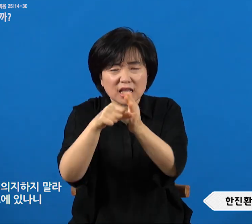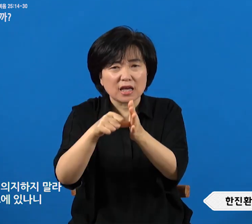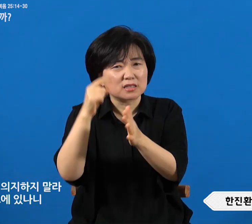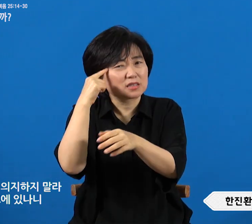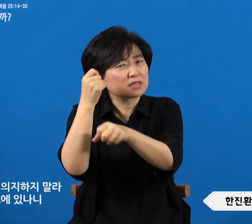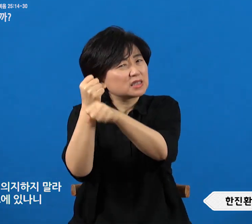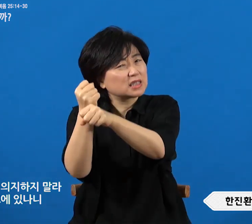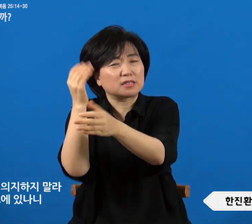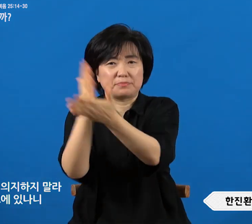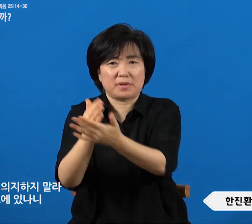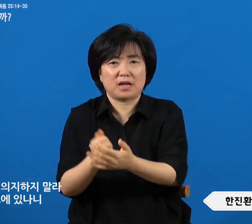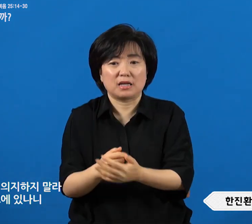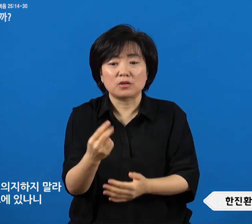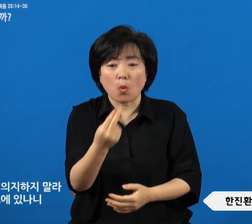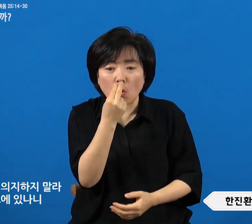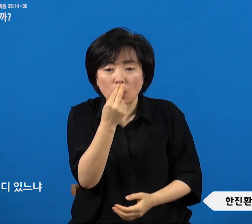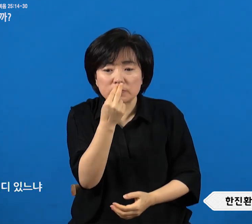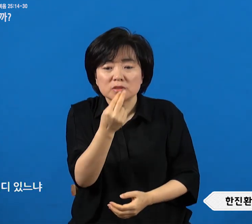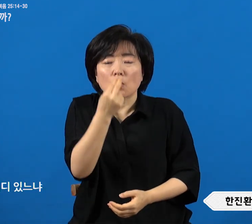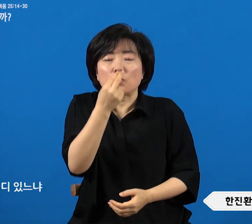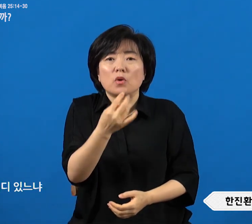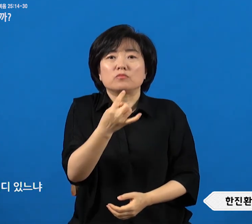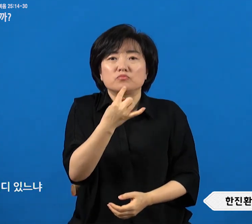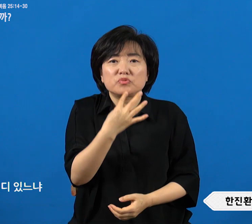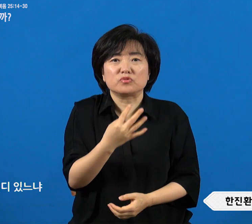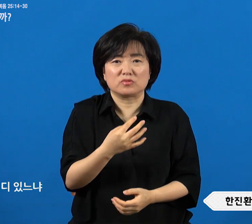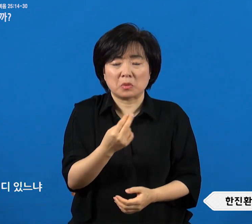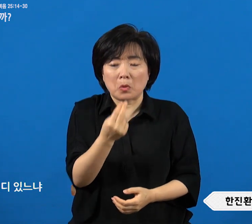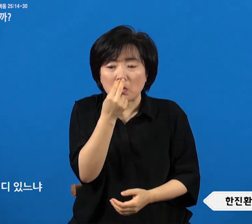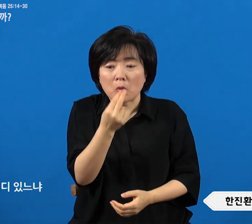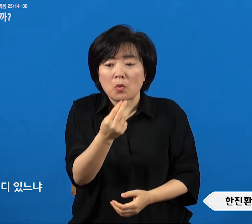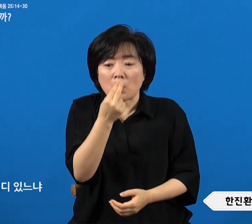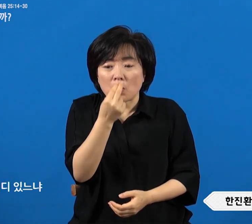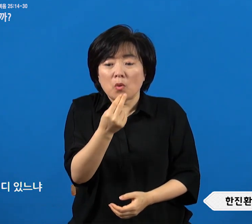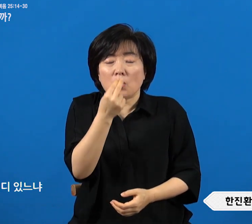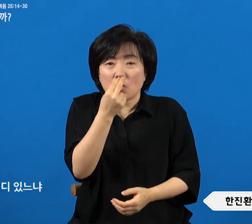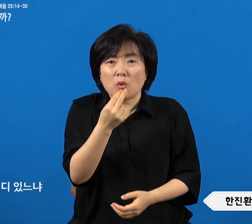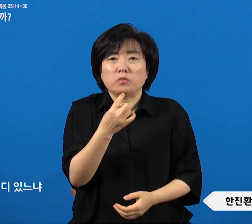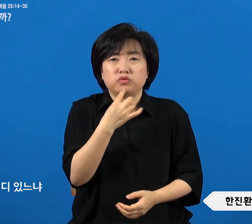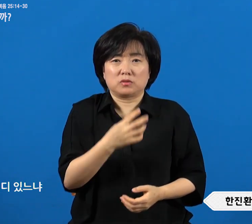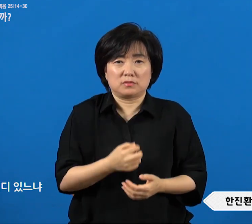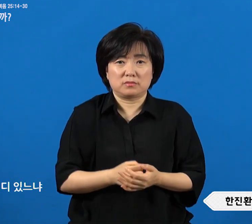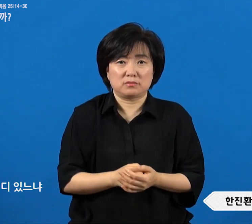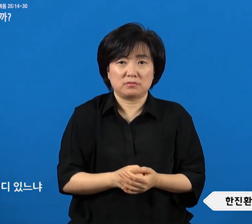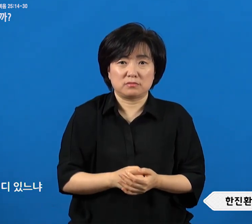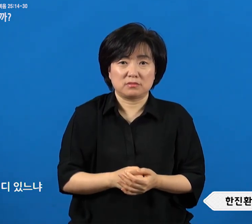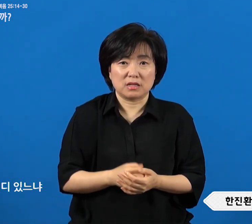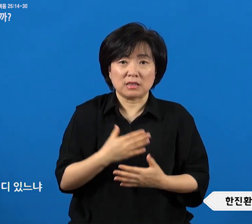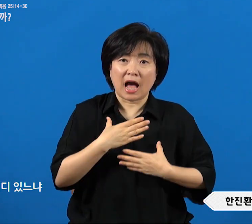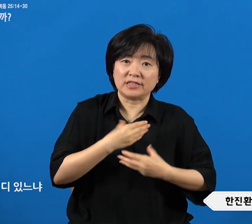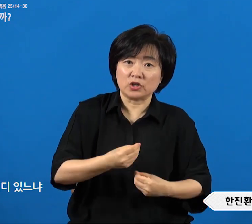그의 호흡은 코에 있나니 새말 가치가 어디 있느냐. 내가 아무리